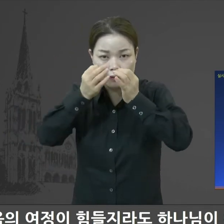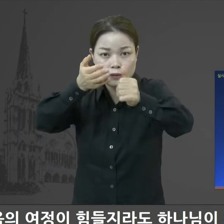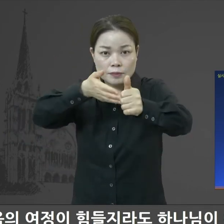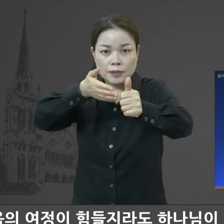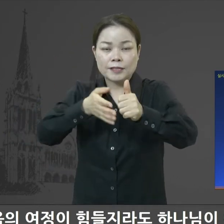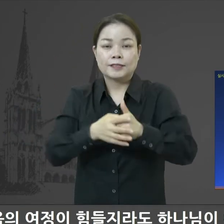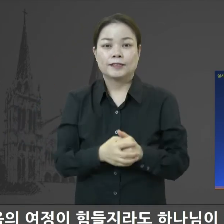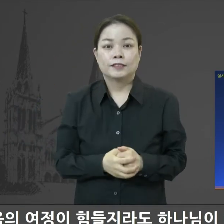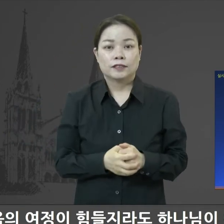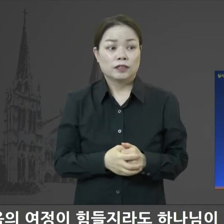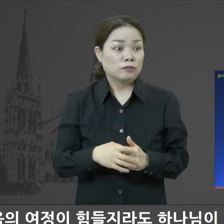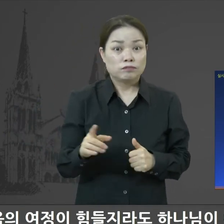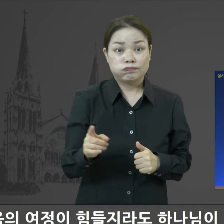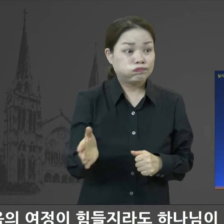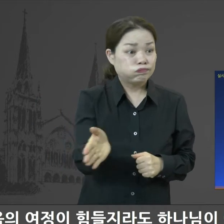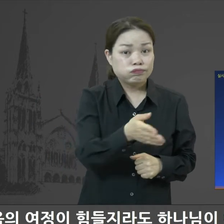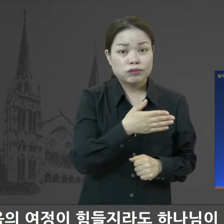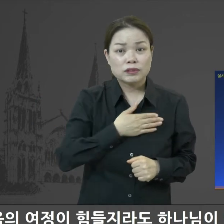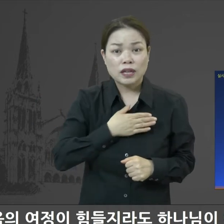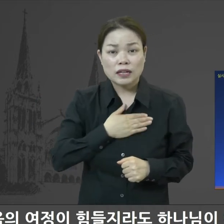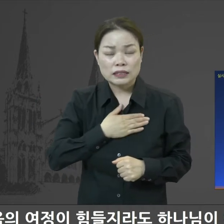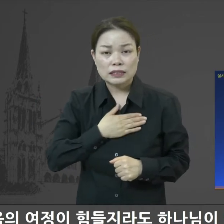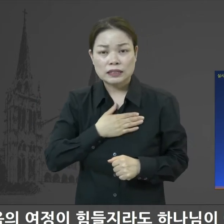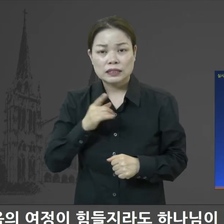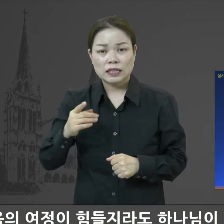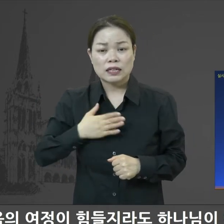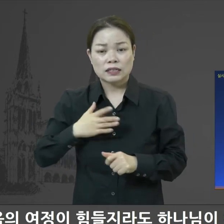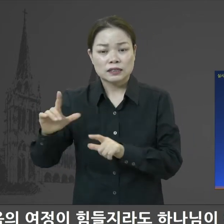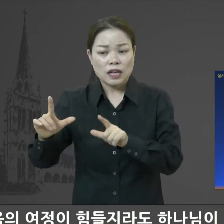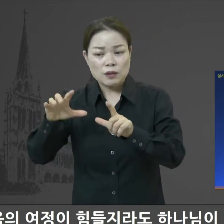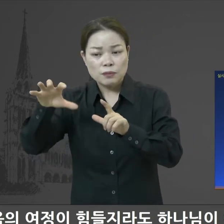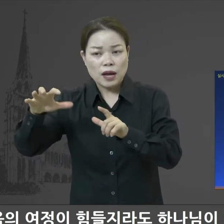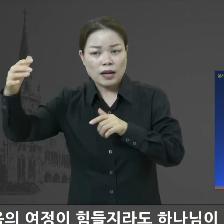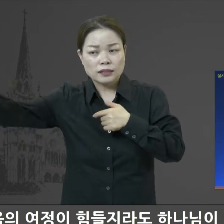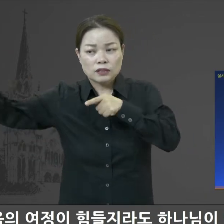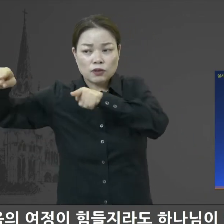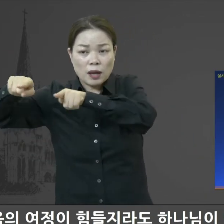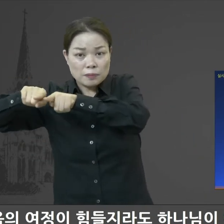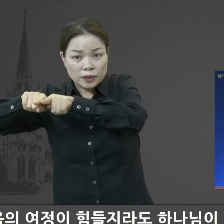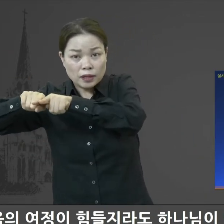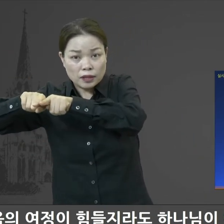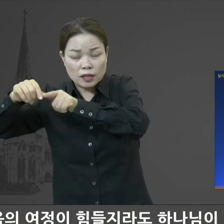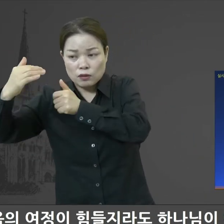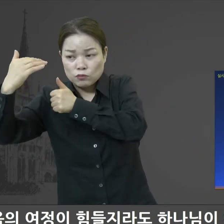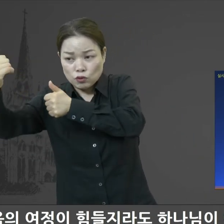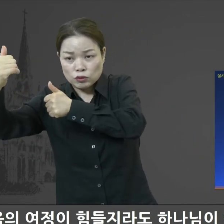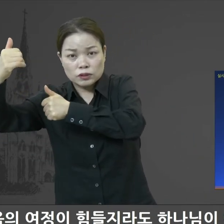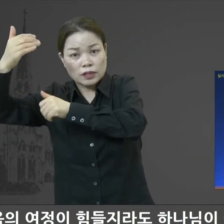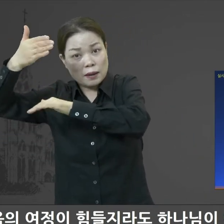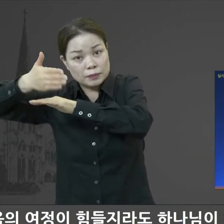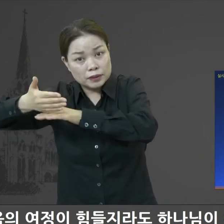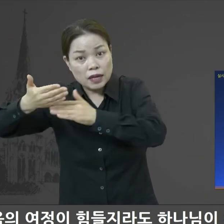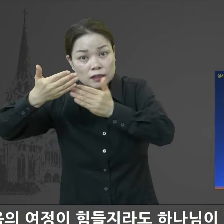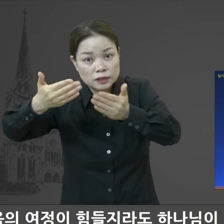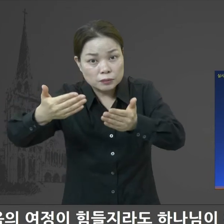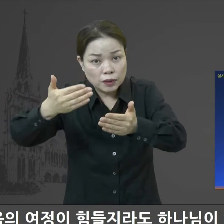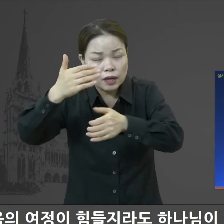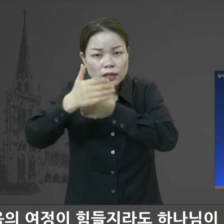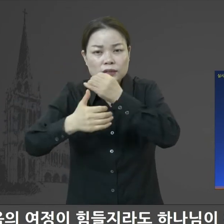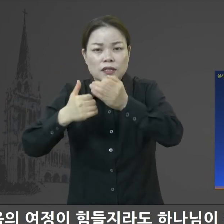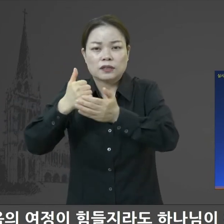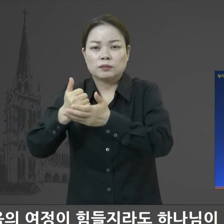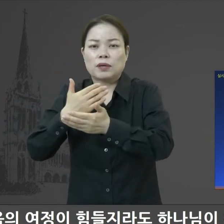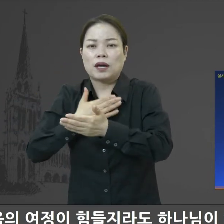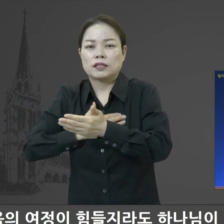소망합니다. 아무것도 아닌 나를 이 길로 불러주신 그 하나님께 감사하며, 이 하나님이 아시는 복된